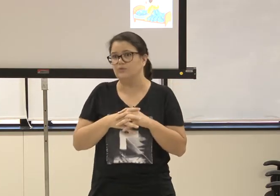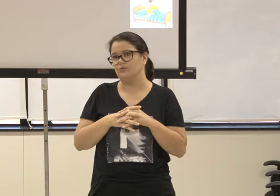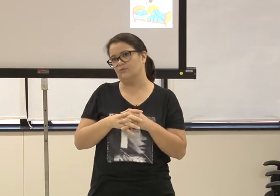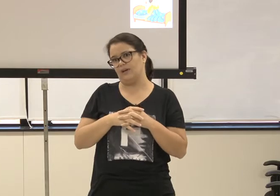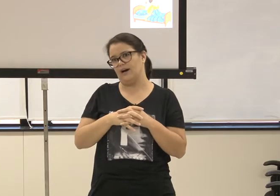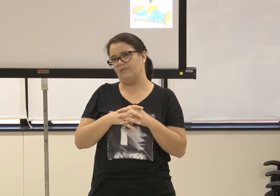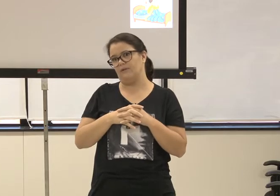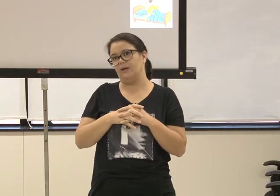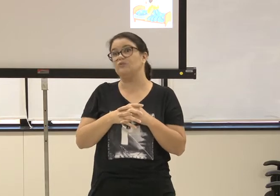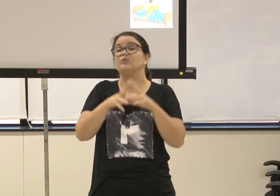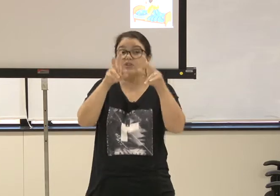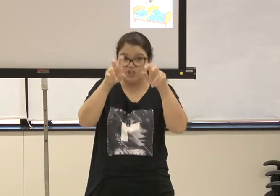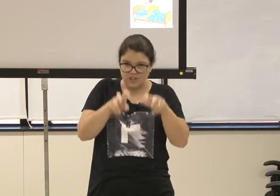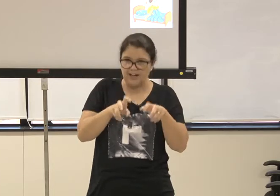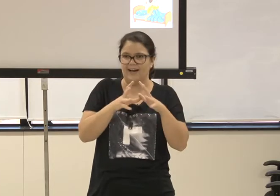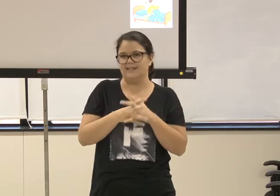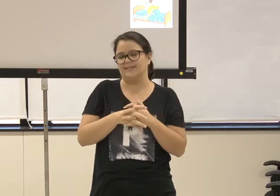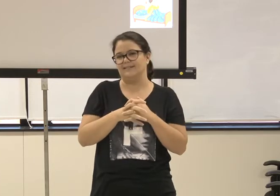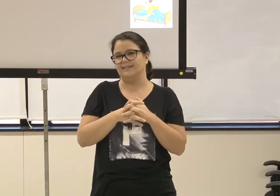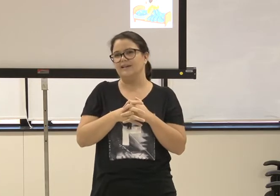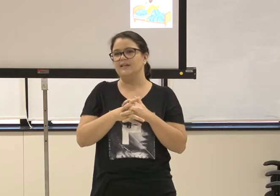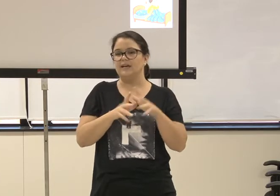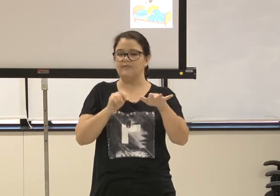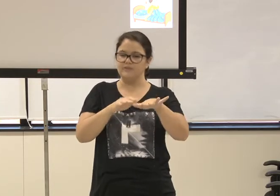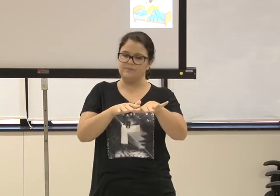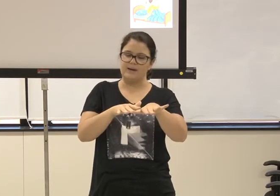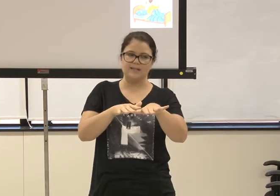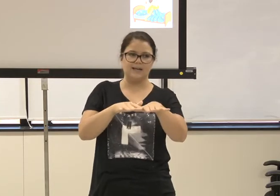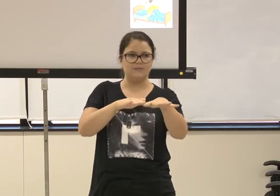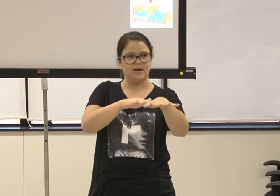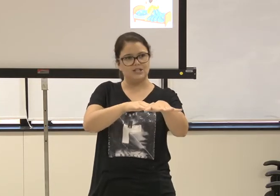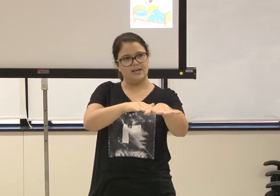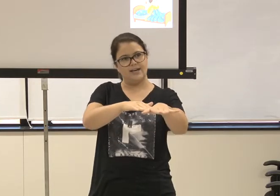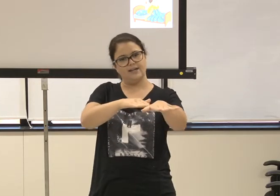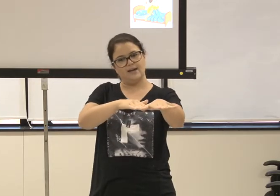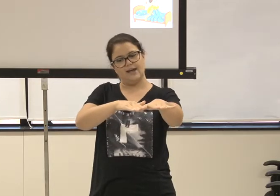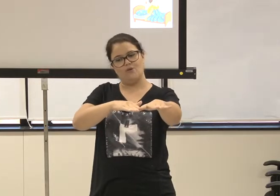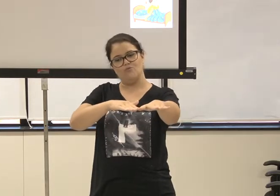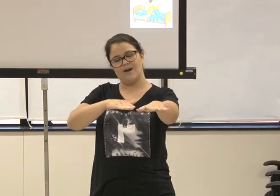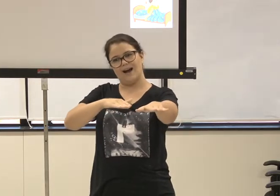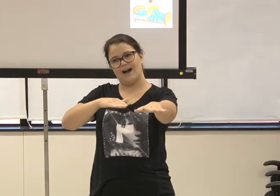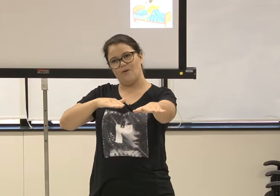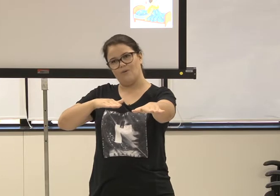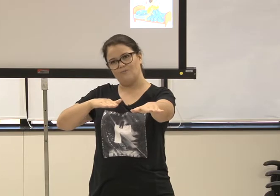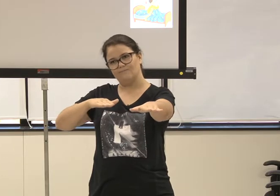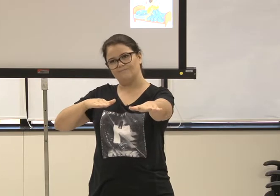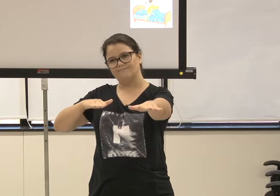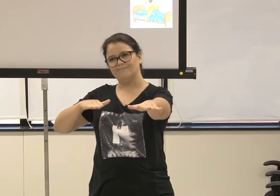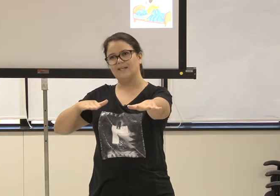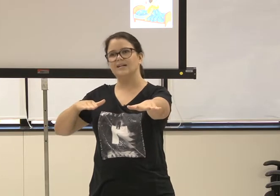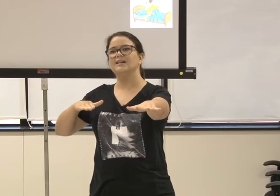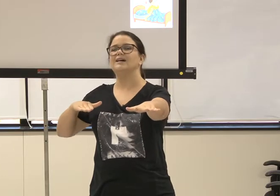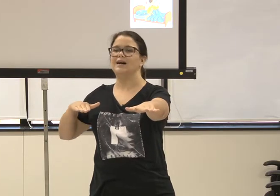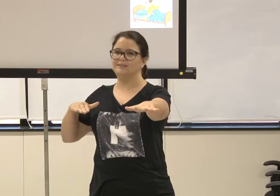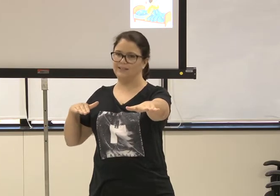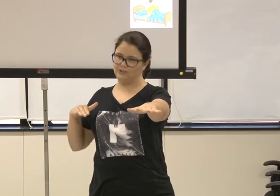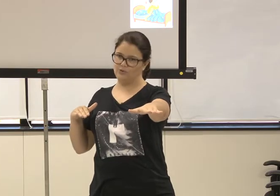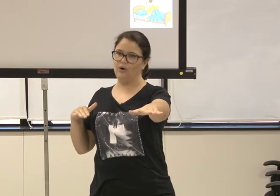o engarrafamento de casa. E aí você passa aquela imagem aérea, é um carro atrás do